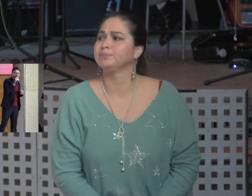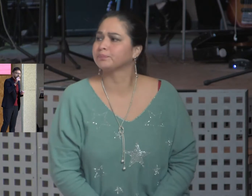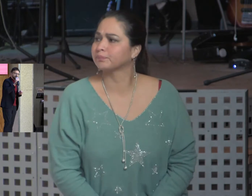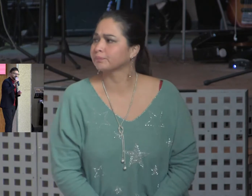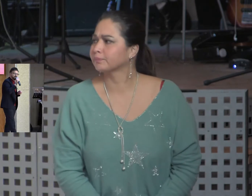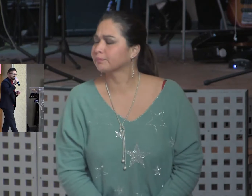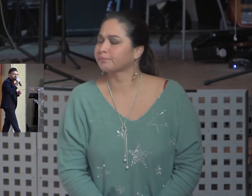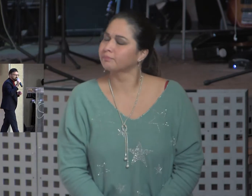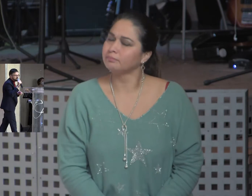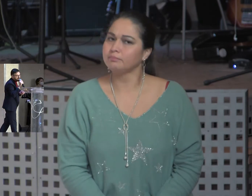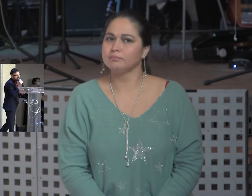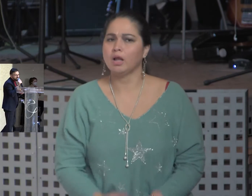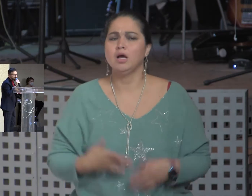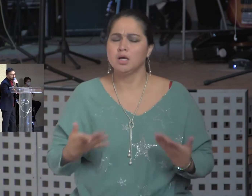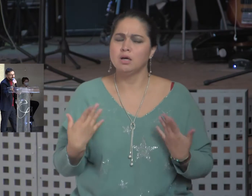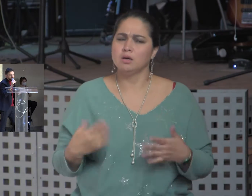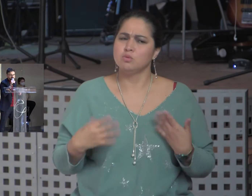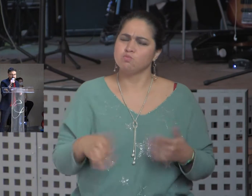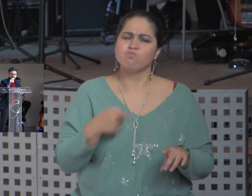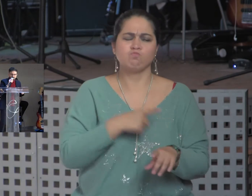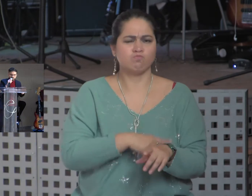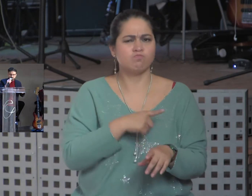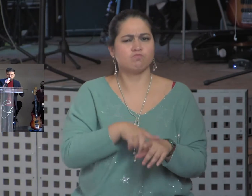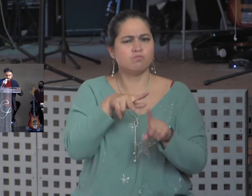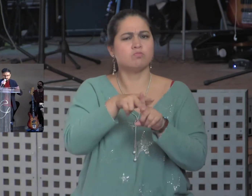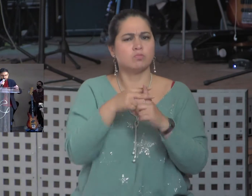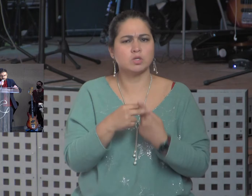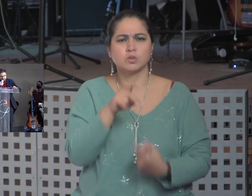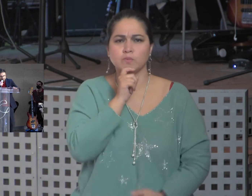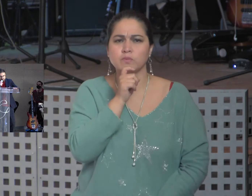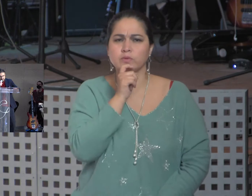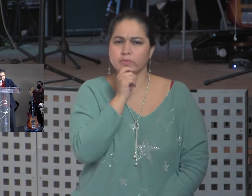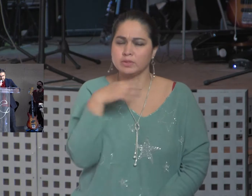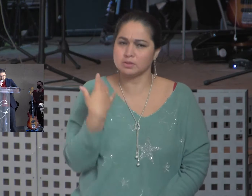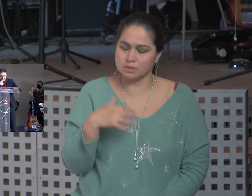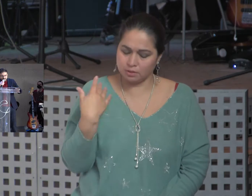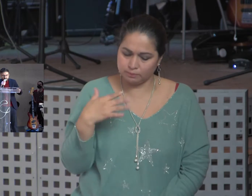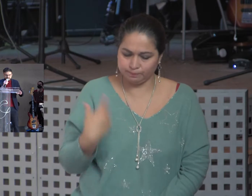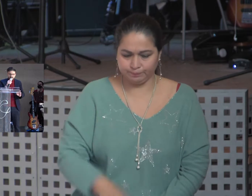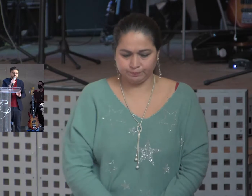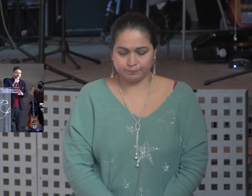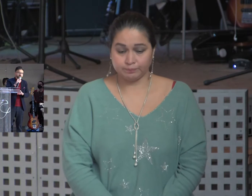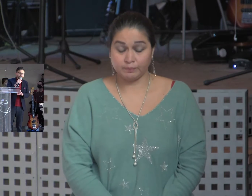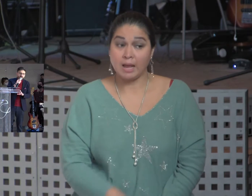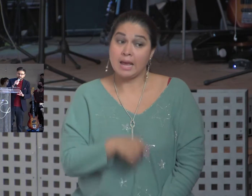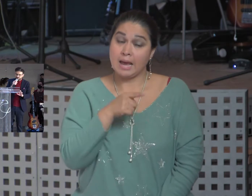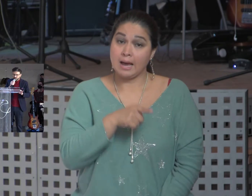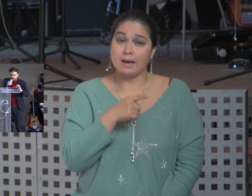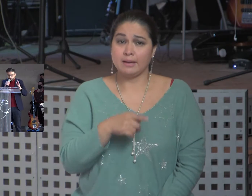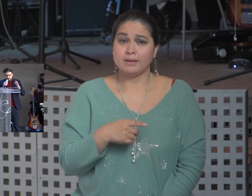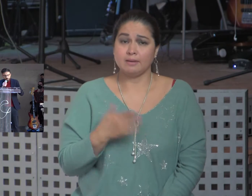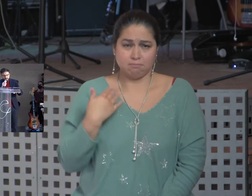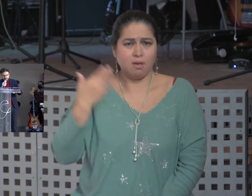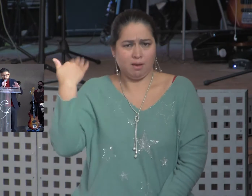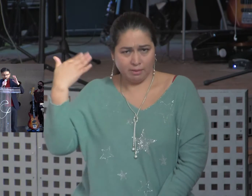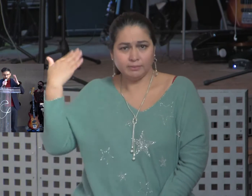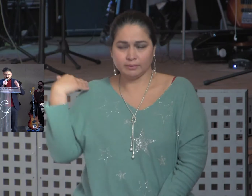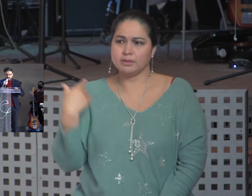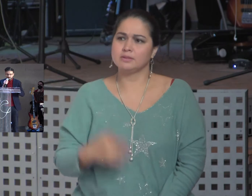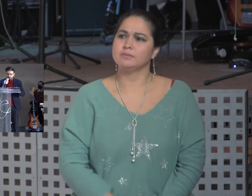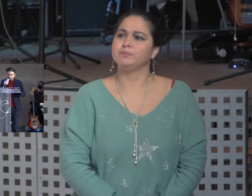Qué difícil y qué época más terrible. En esa época